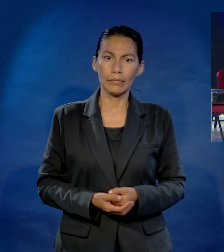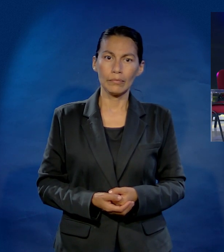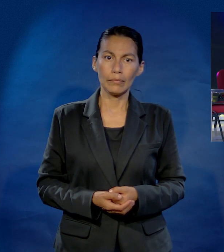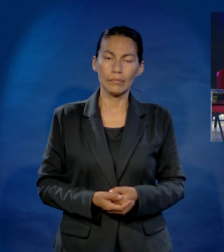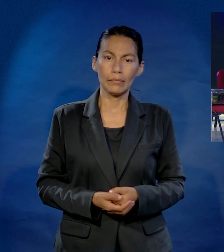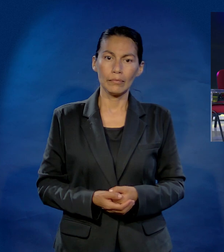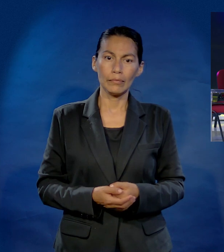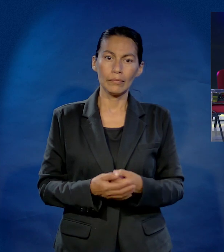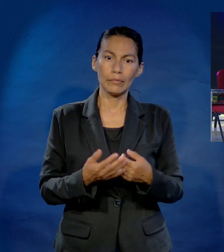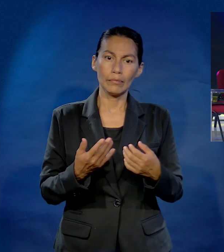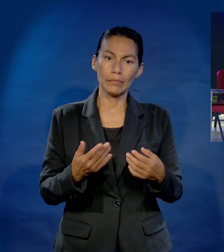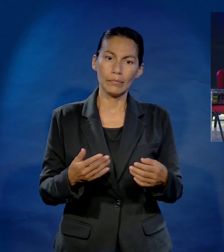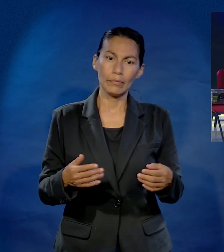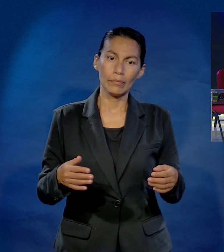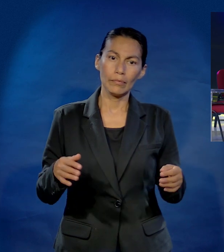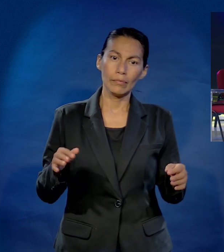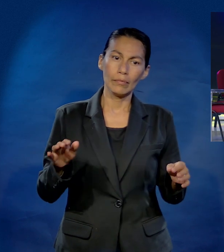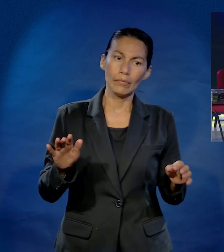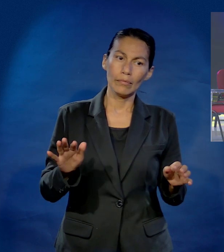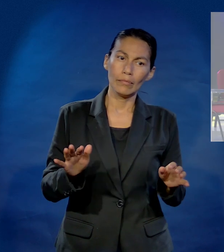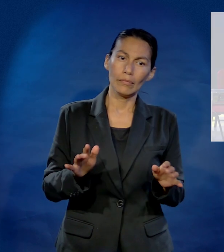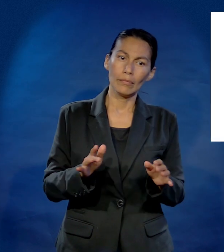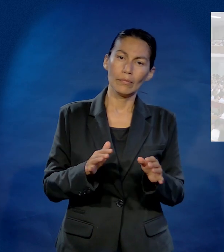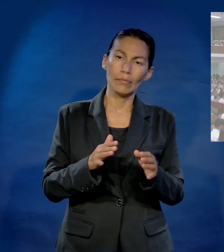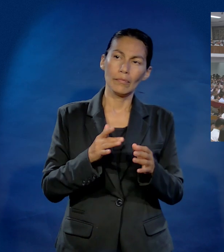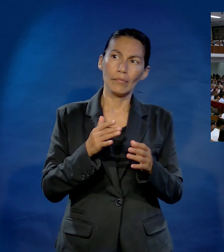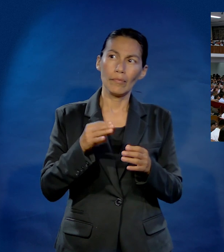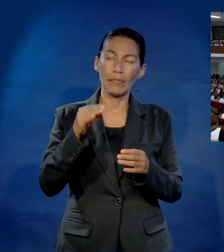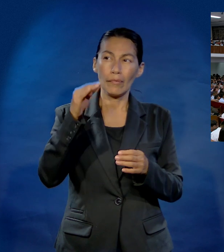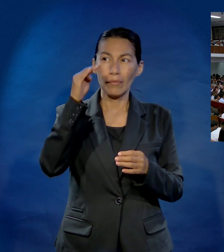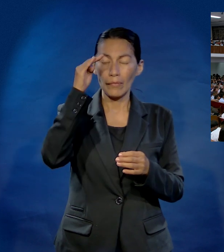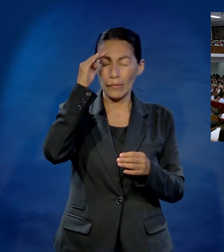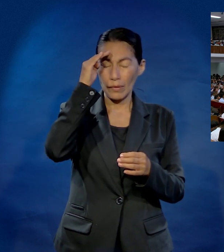para finalmente vivir en el reino de los cielos.